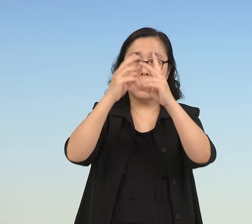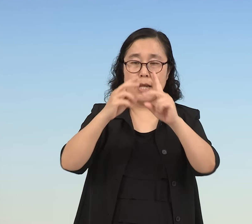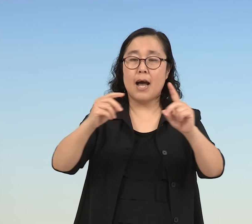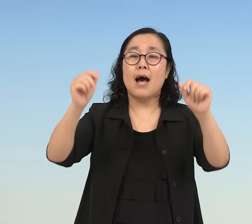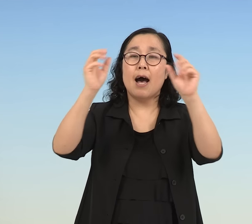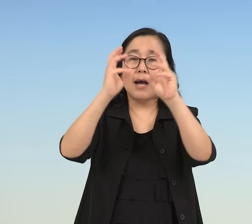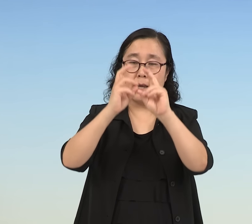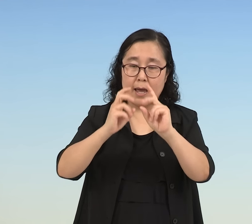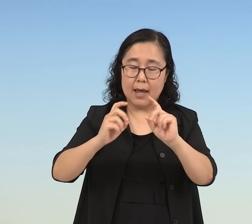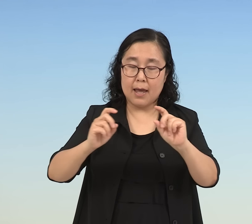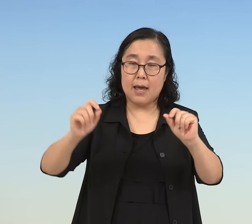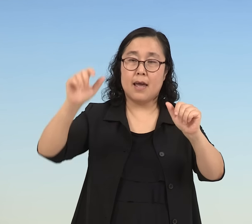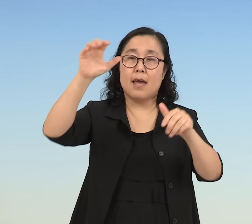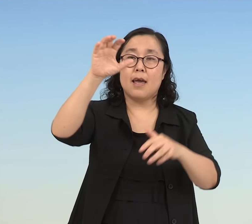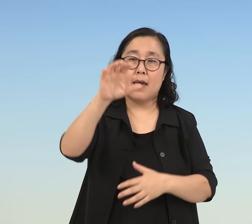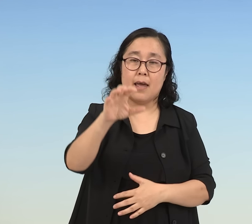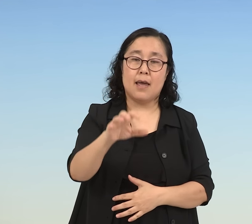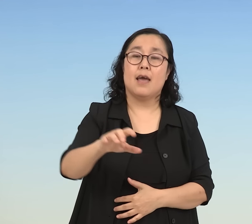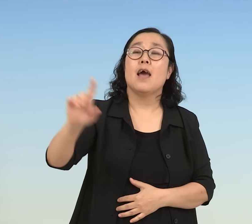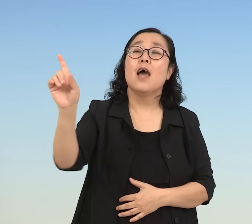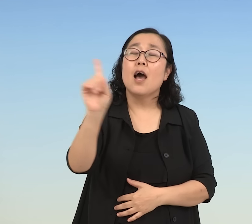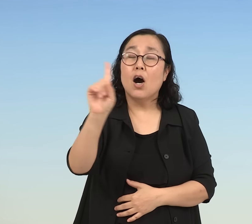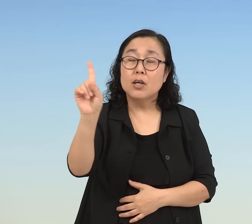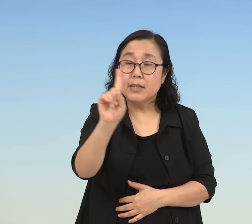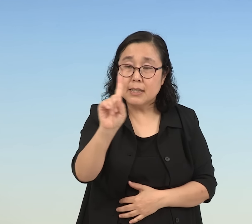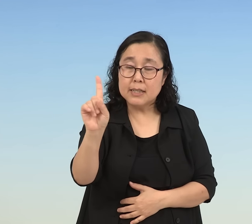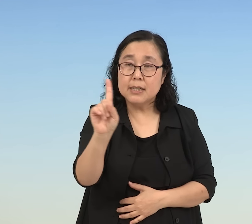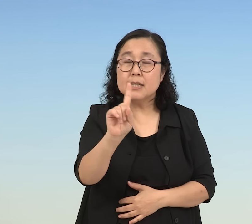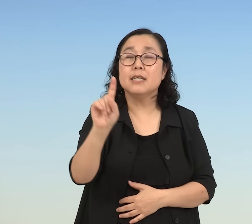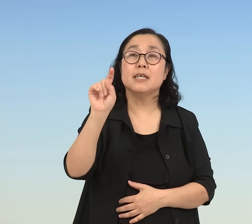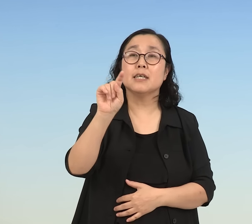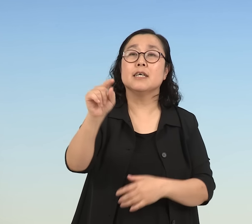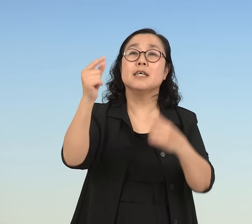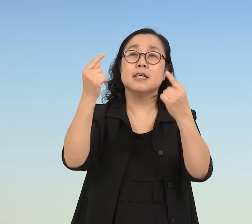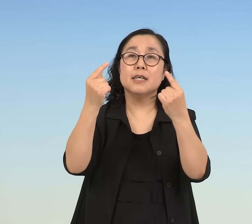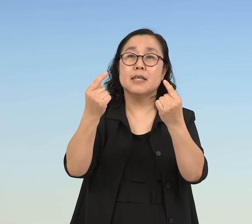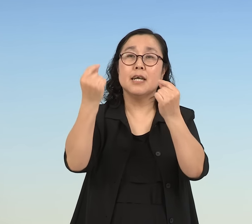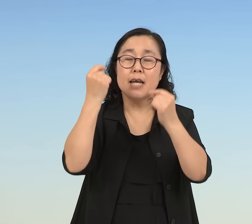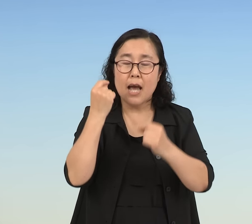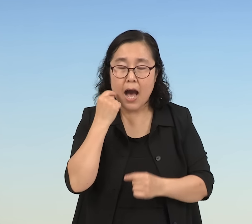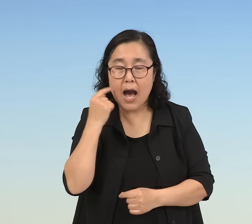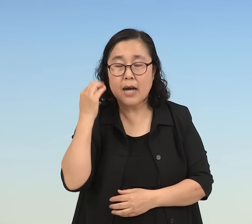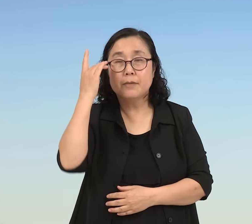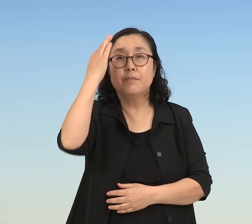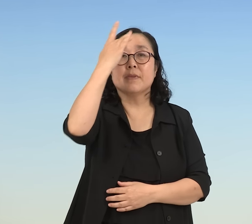어찌 그리 아름다운지요. 어찌